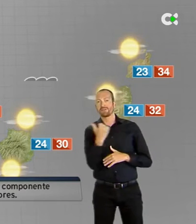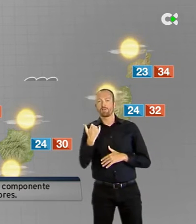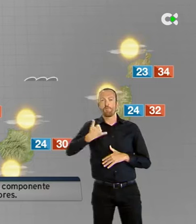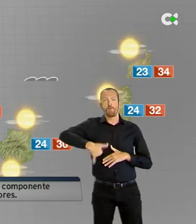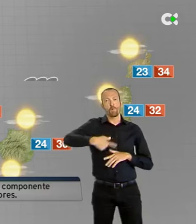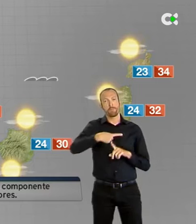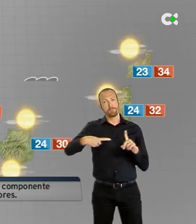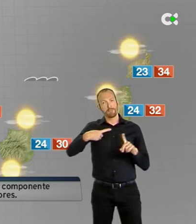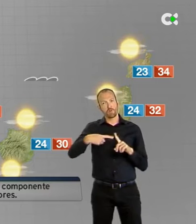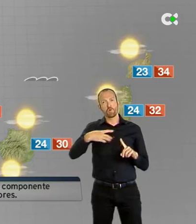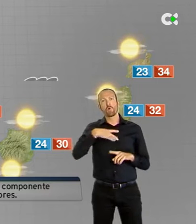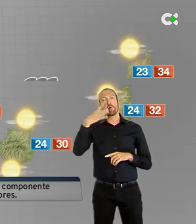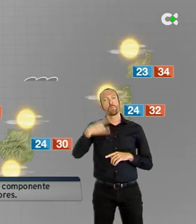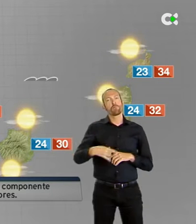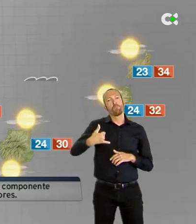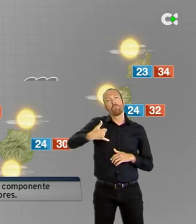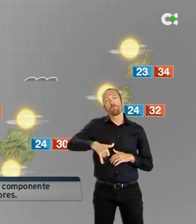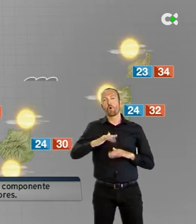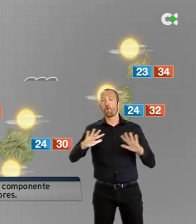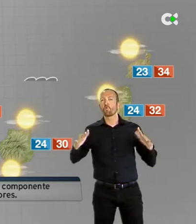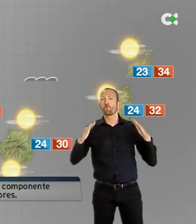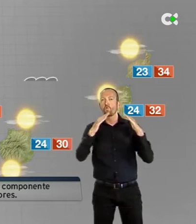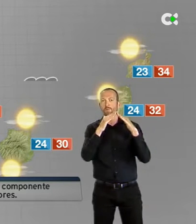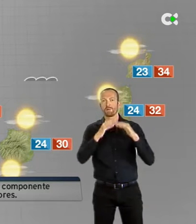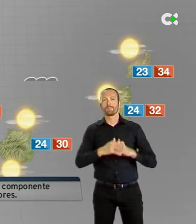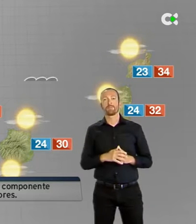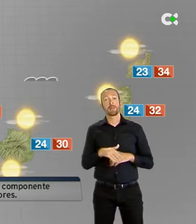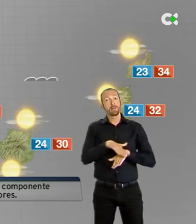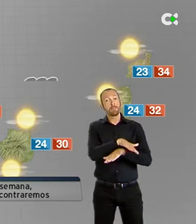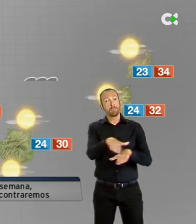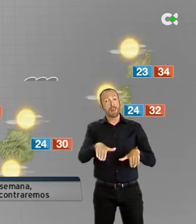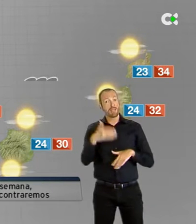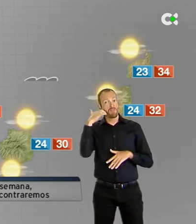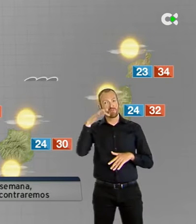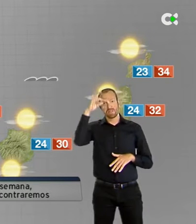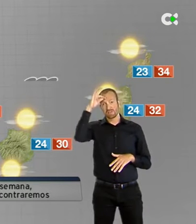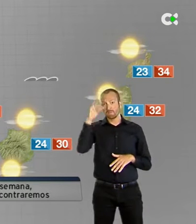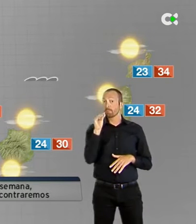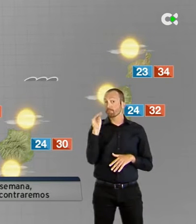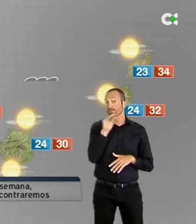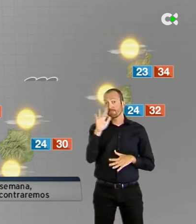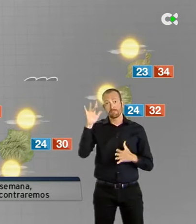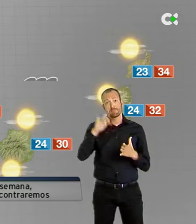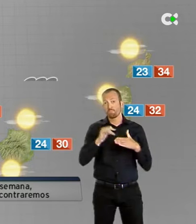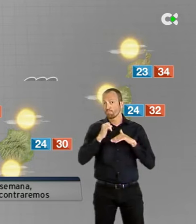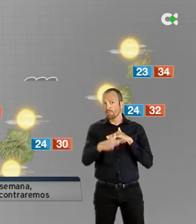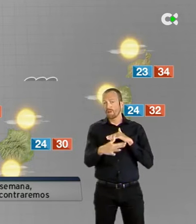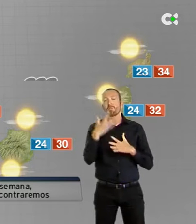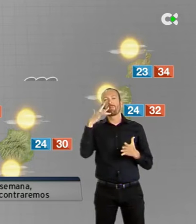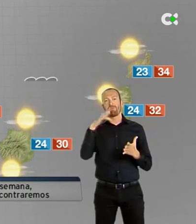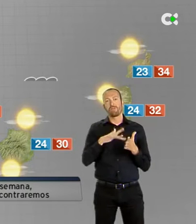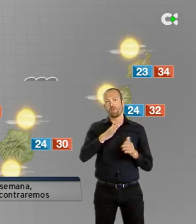a moderado y tenderá a componente este flojo en las cumbres. En las playas, este fin de semana, el mejor estado del mar